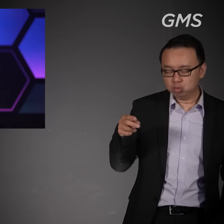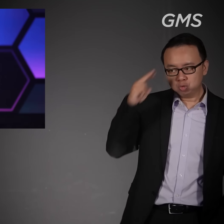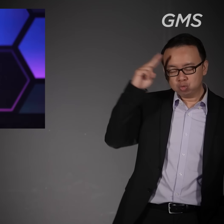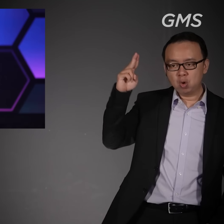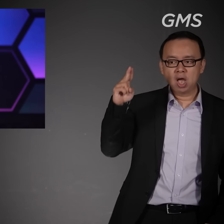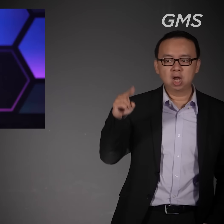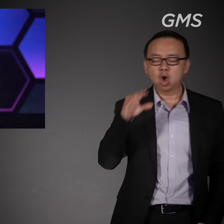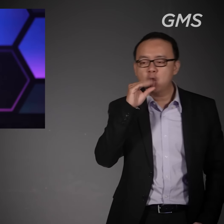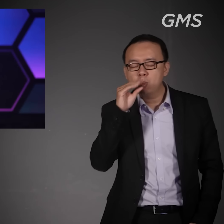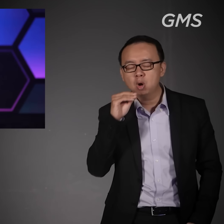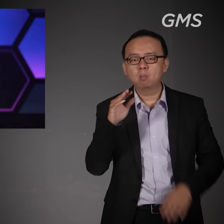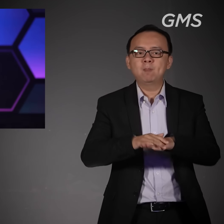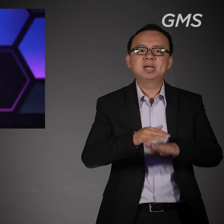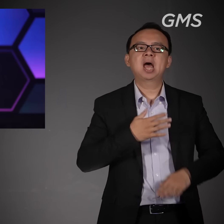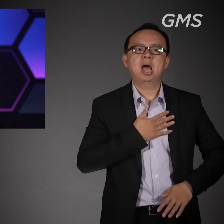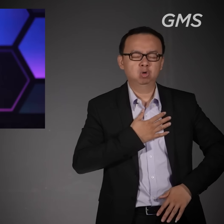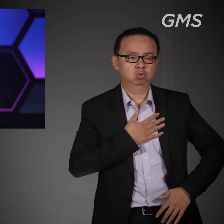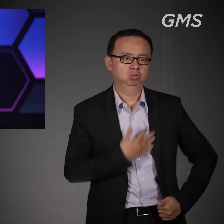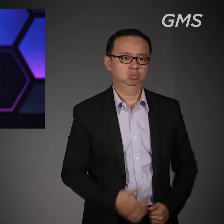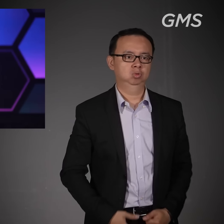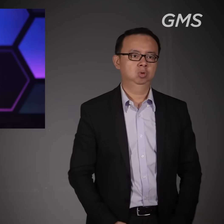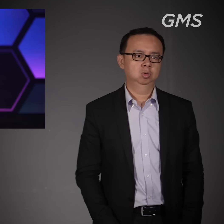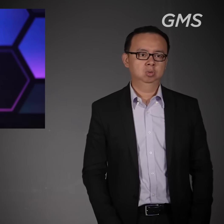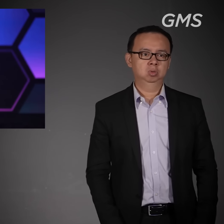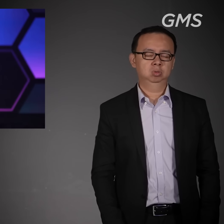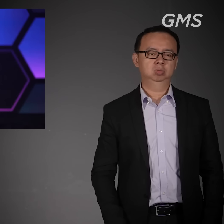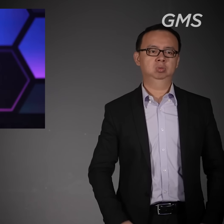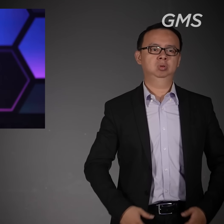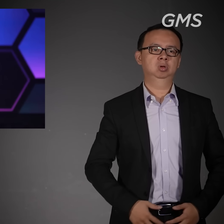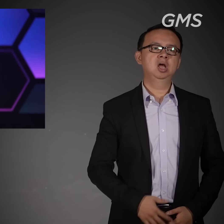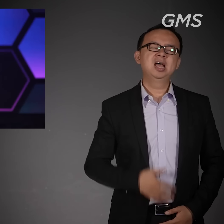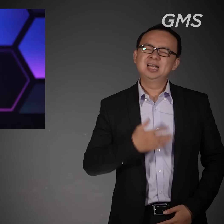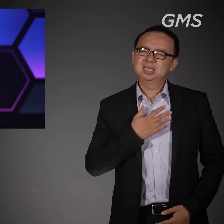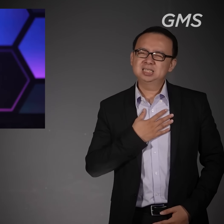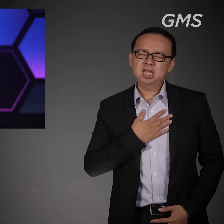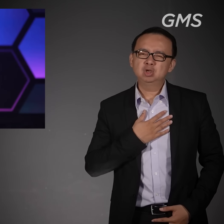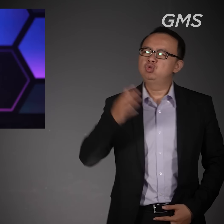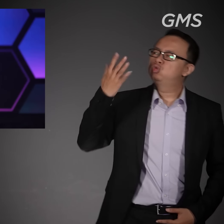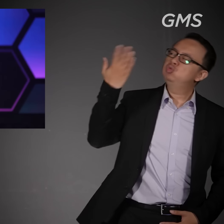Gak pernah hidupku itu serame ini dengan firman. Selalu sepi.